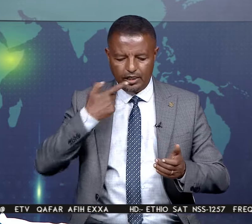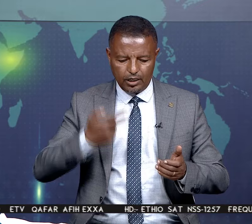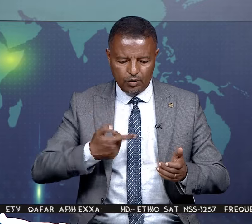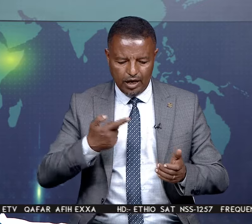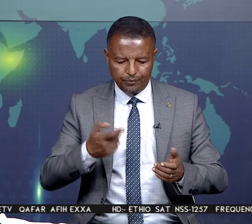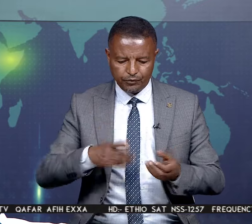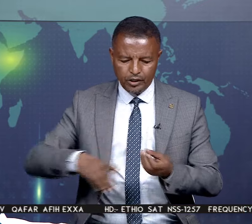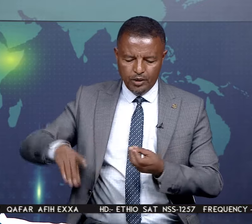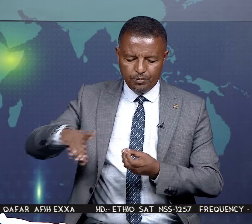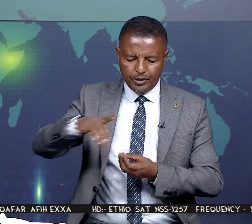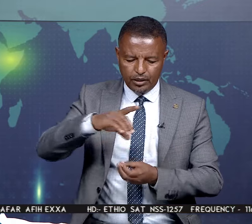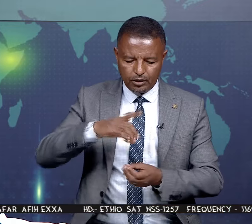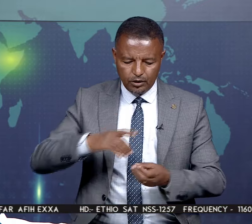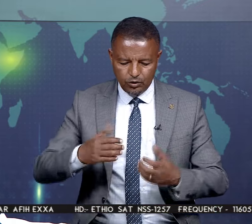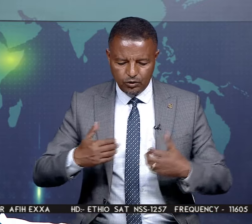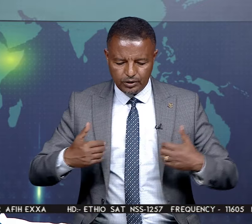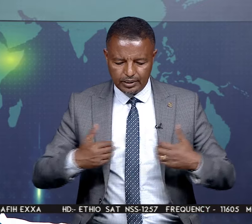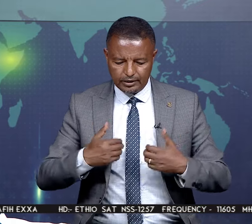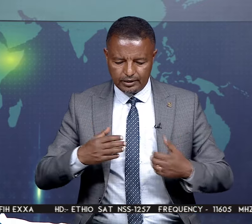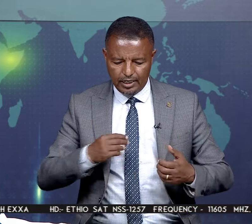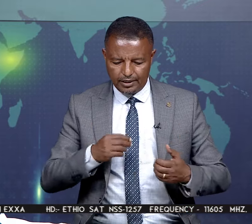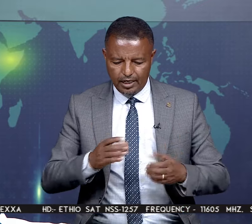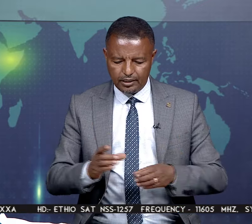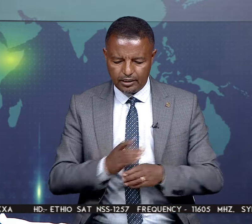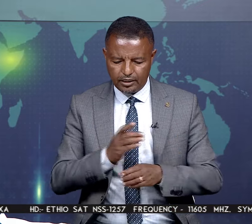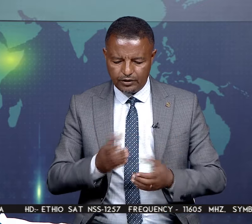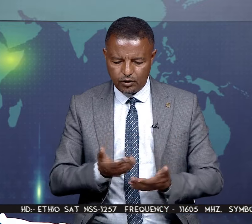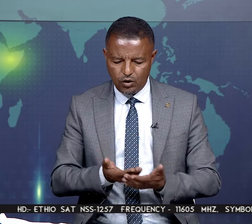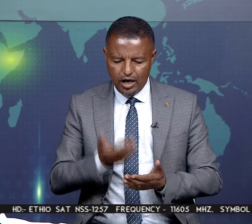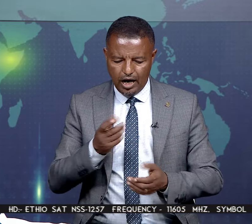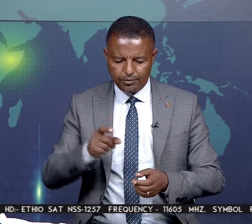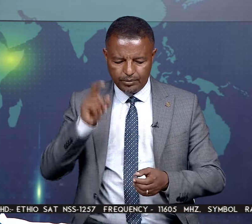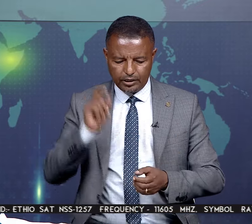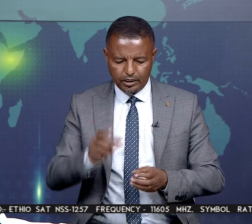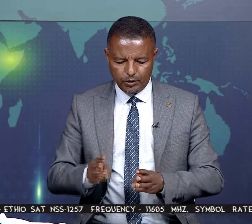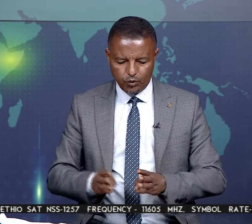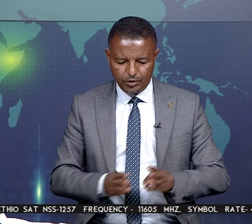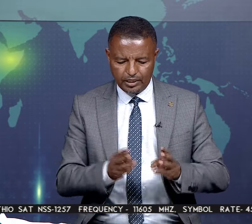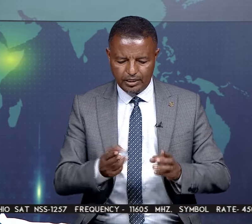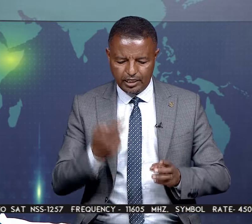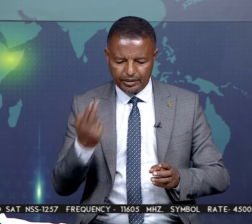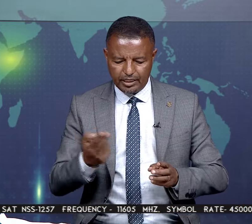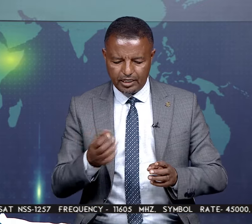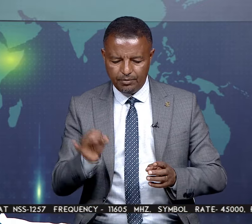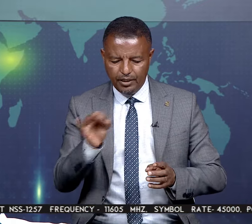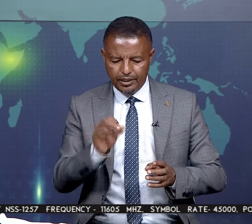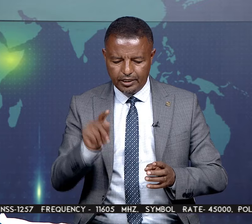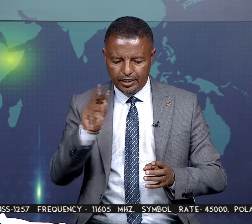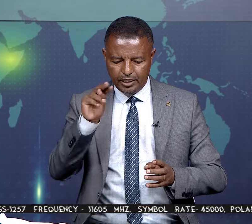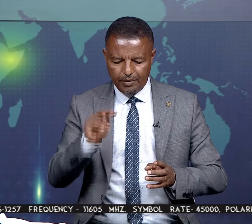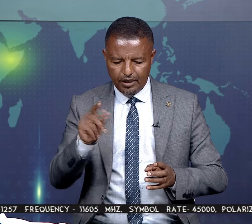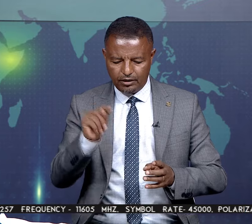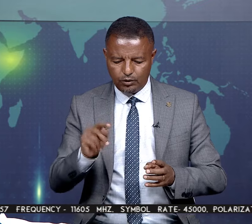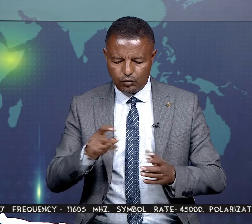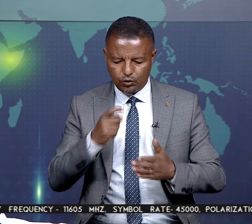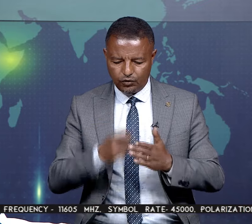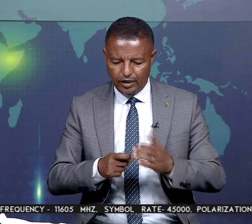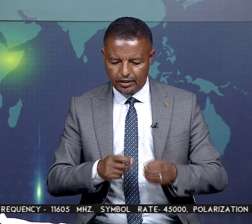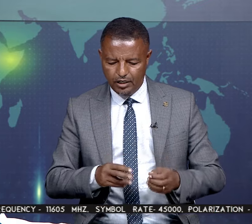ተናግረዋል። በክልሉ የእንስሳና የተፈጥሮ ሀብት በተገቢው መንገድ ለመጠቀም የልማት ትሩፋት